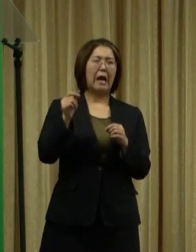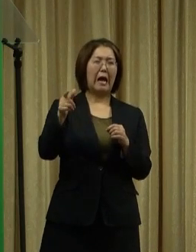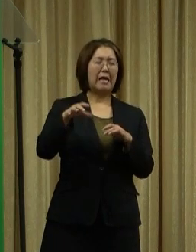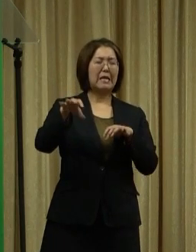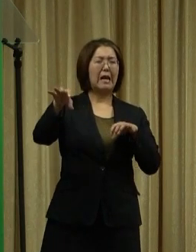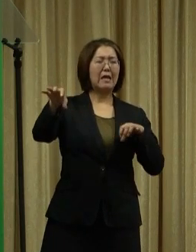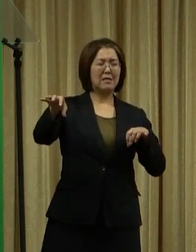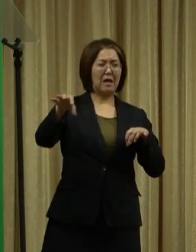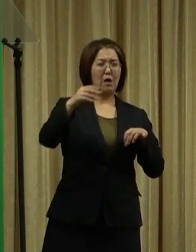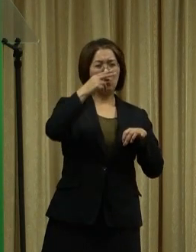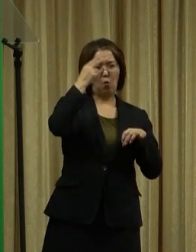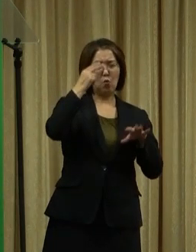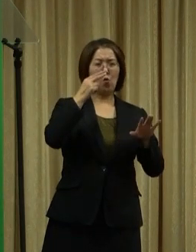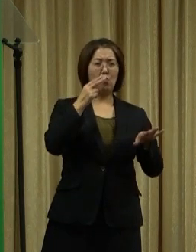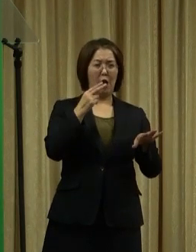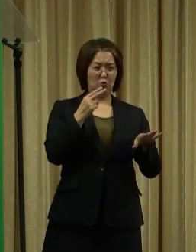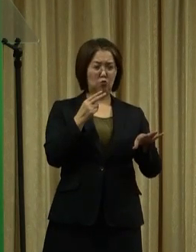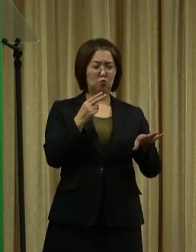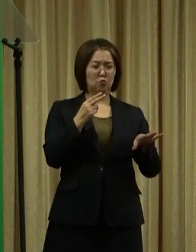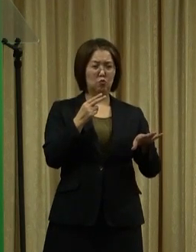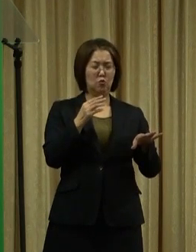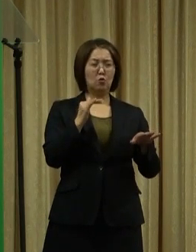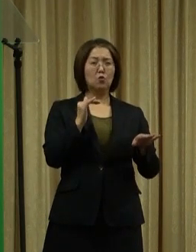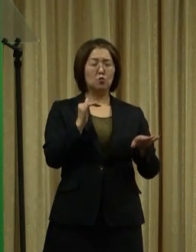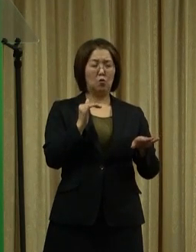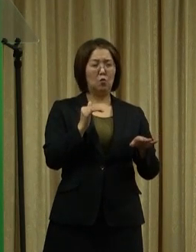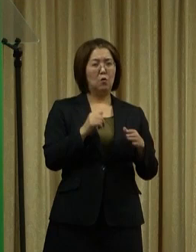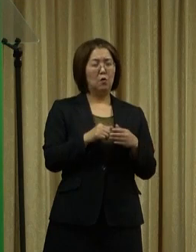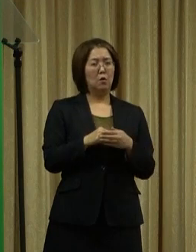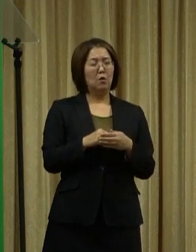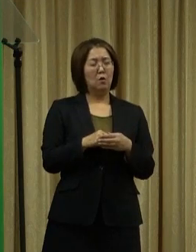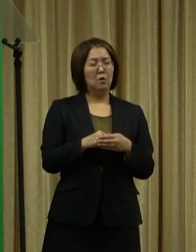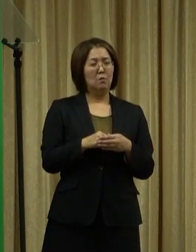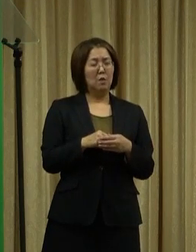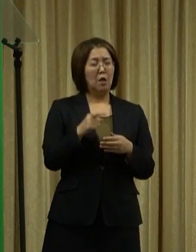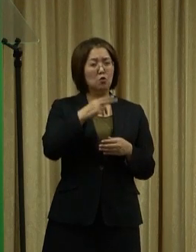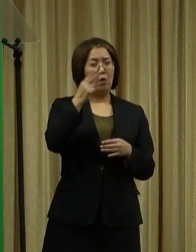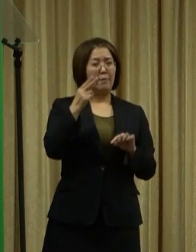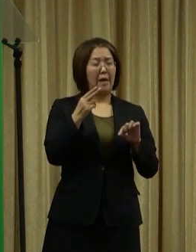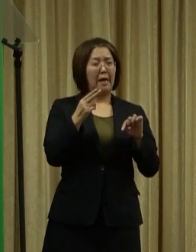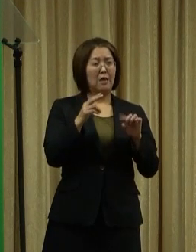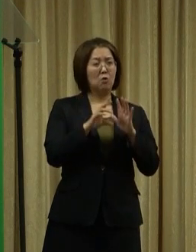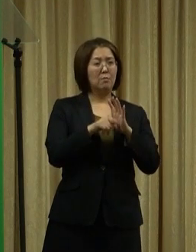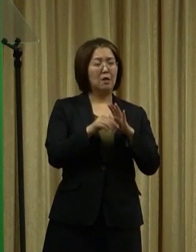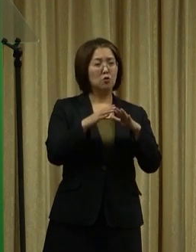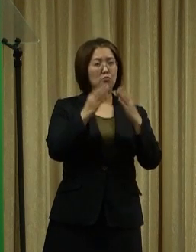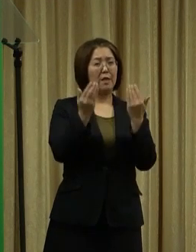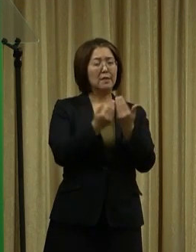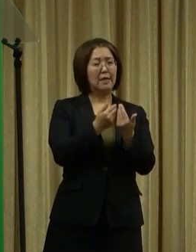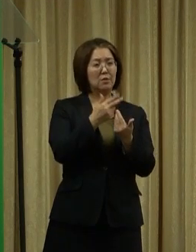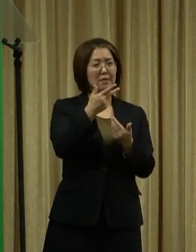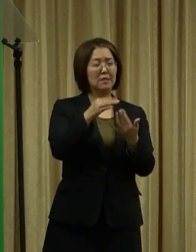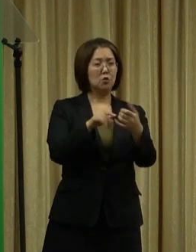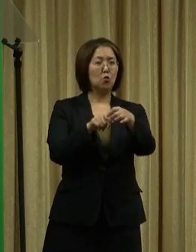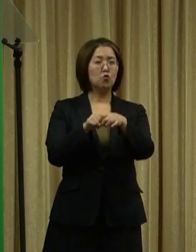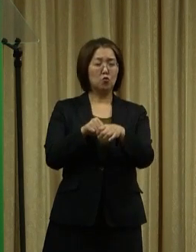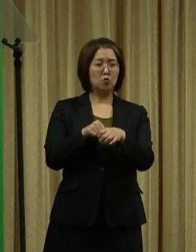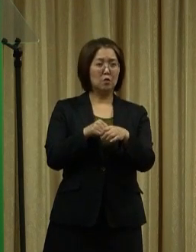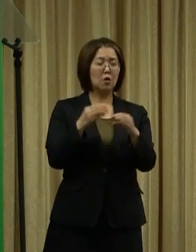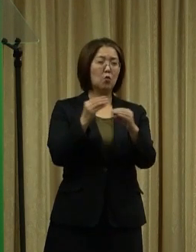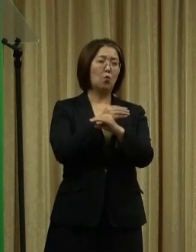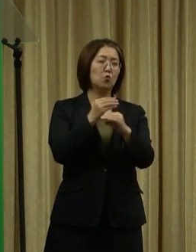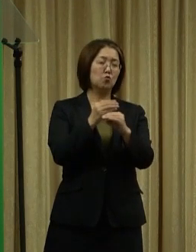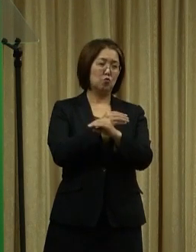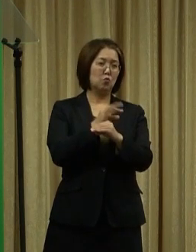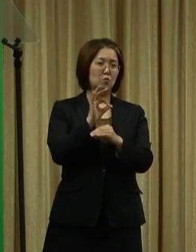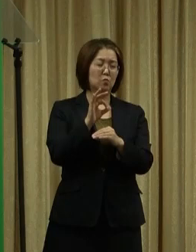高校もあるというようなこと、まあ、そんなこととか、とかある、あと本県はあの全ての市町村に鉄道が通っている、東京コースが通っ